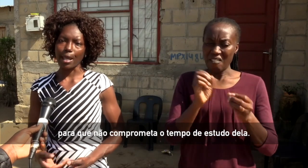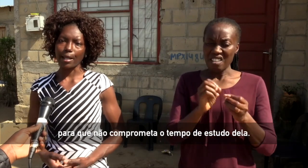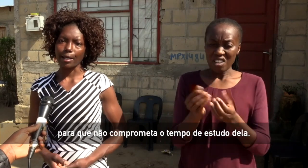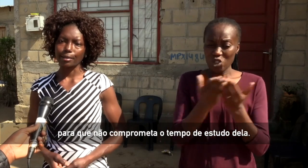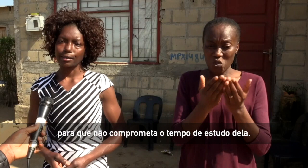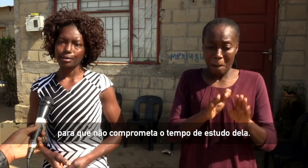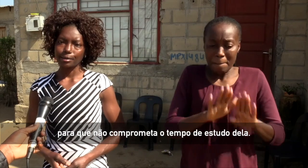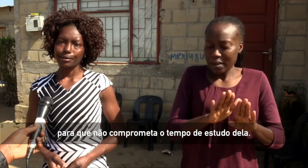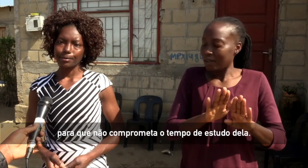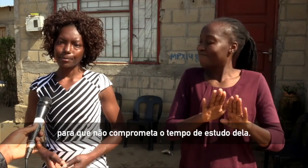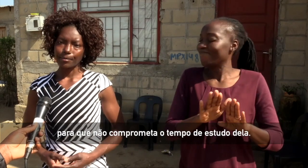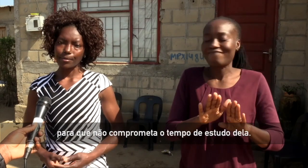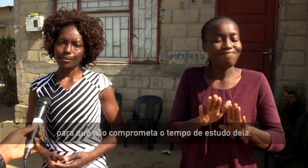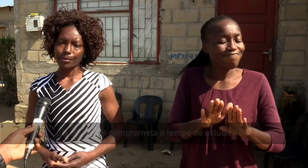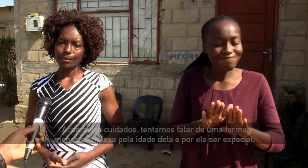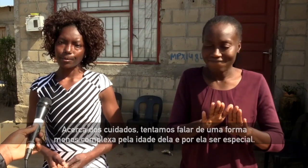estudo dela.